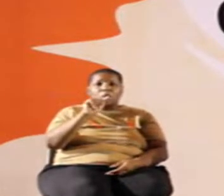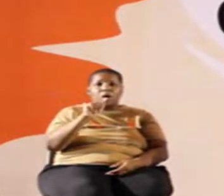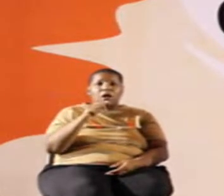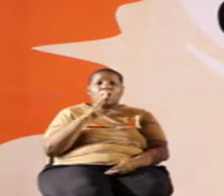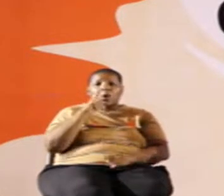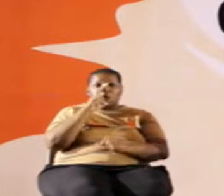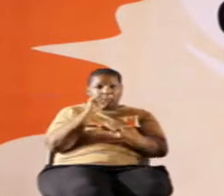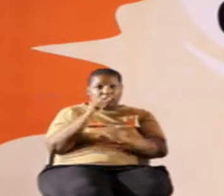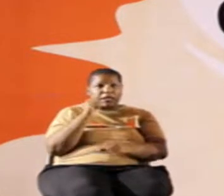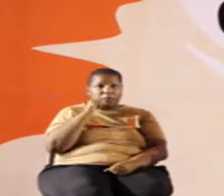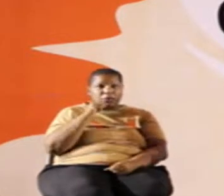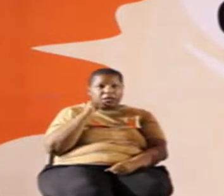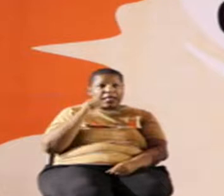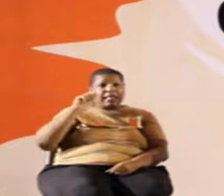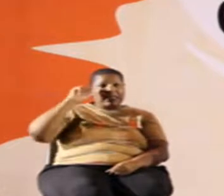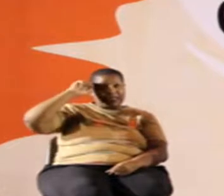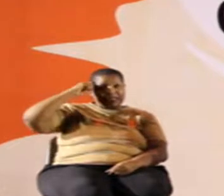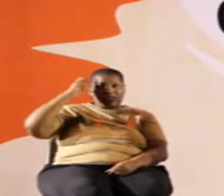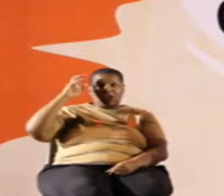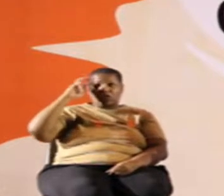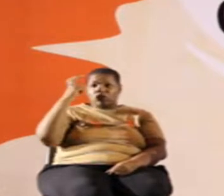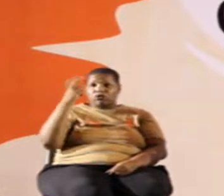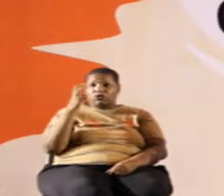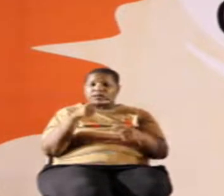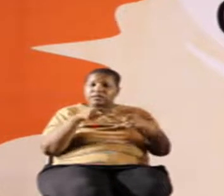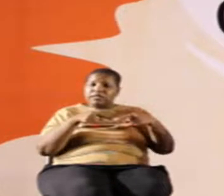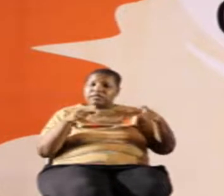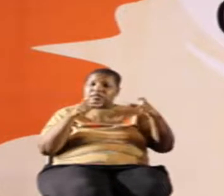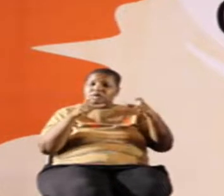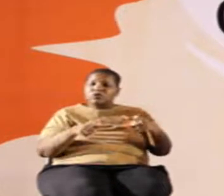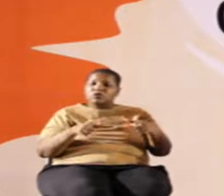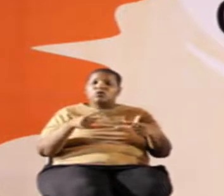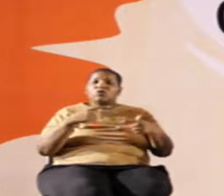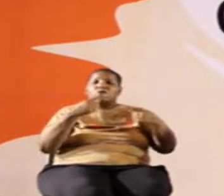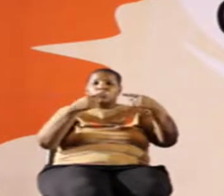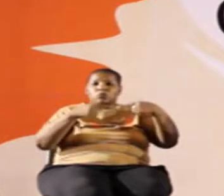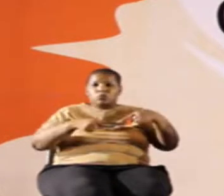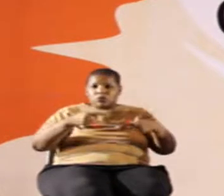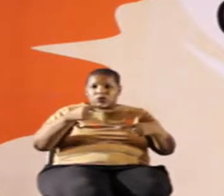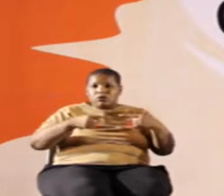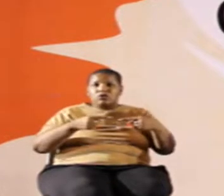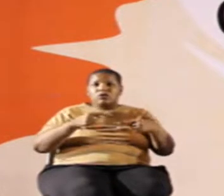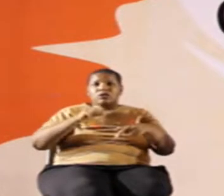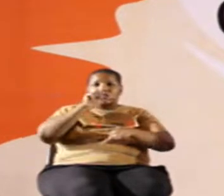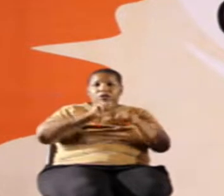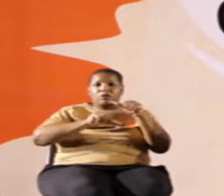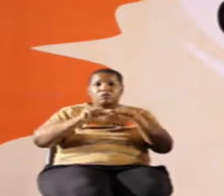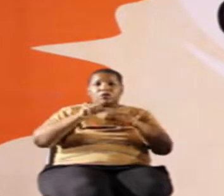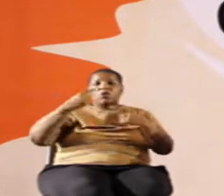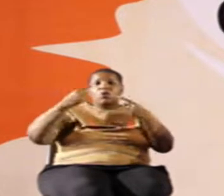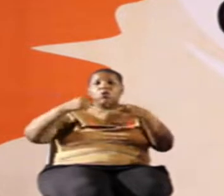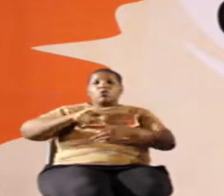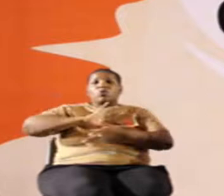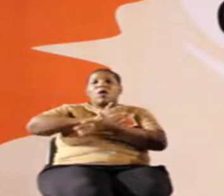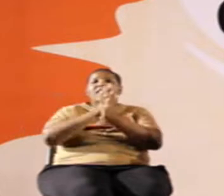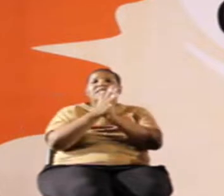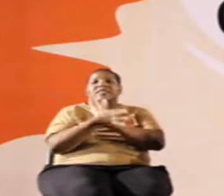da mulher negra na cultura é espaço político transformador contra o racismo na mídia.